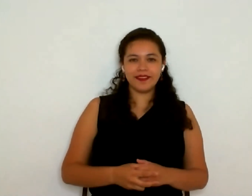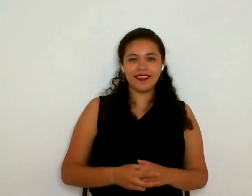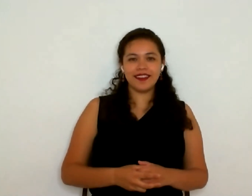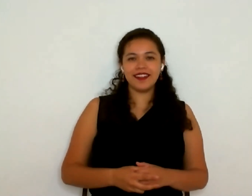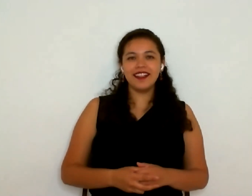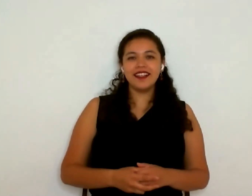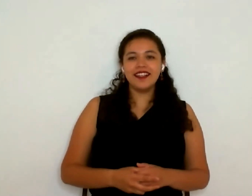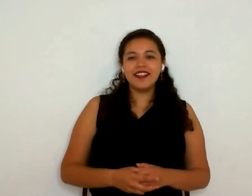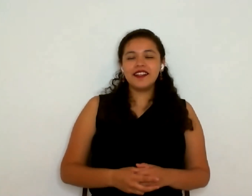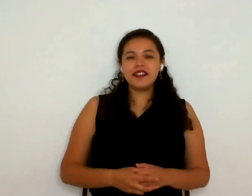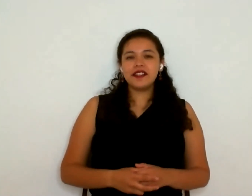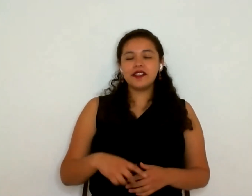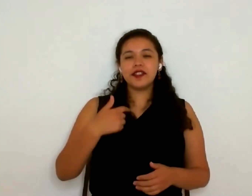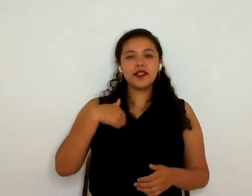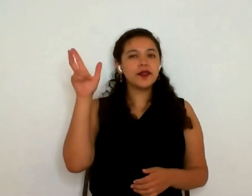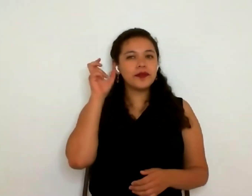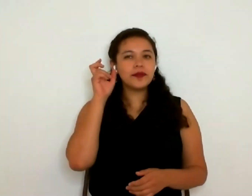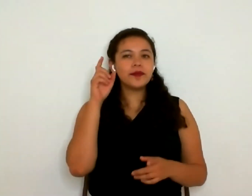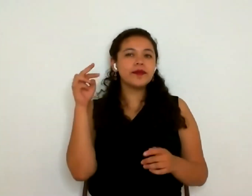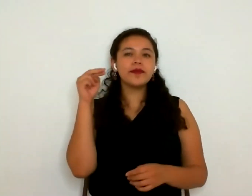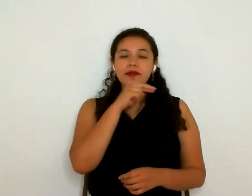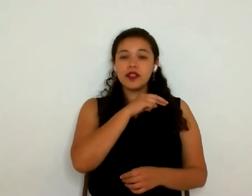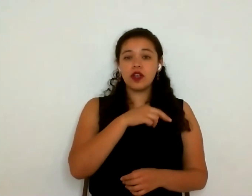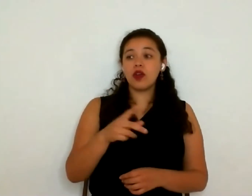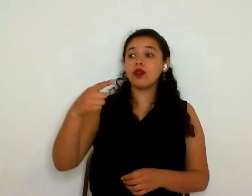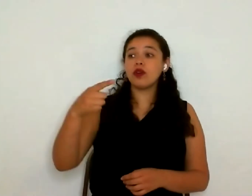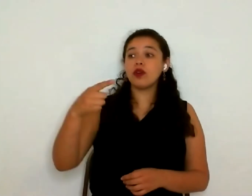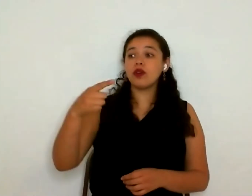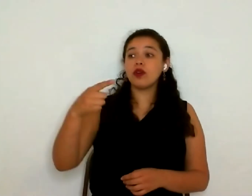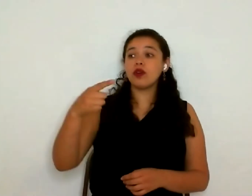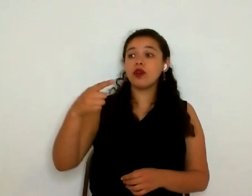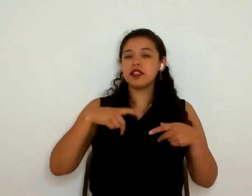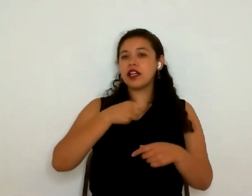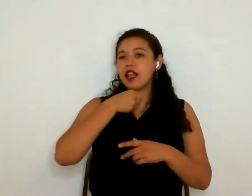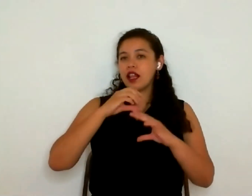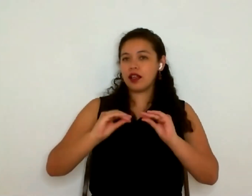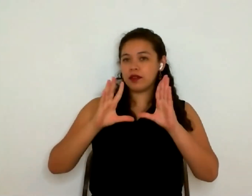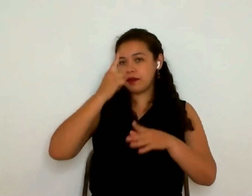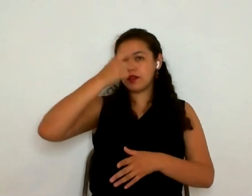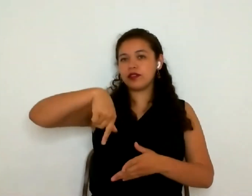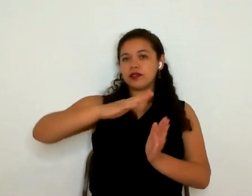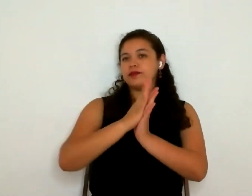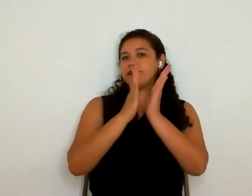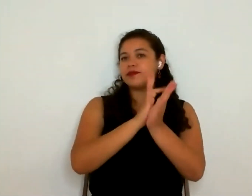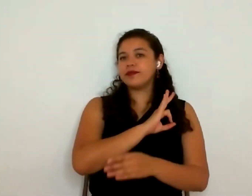no se escuchó brevemente te gustan pueden ir activando sus micrófonos para participar